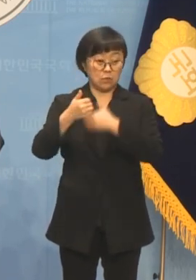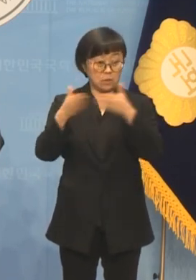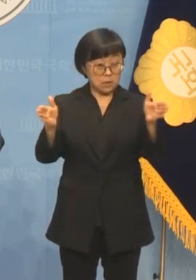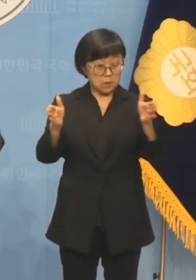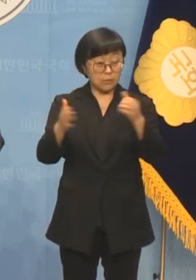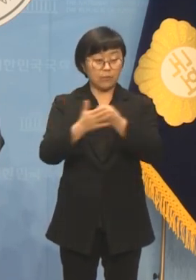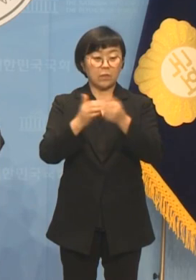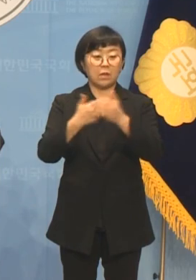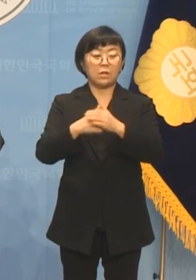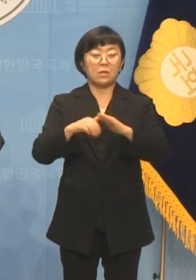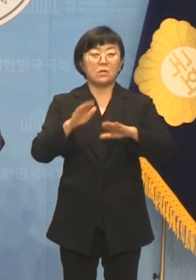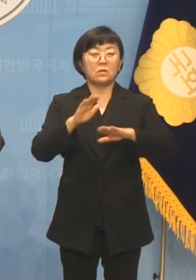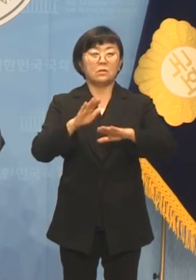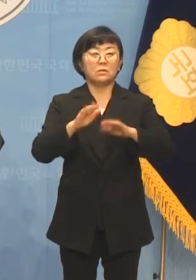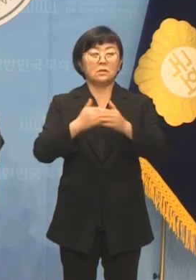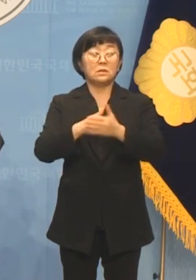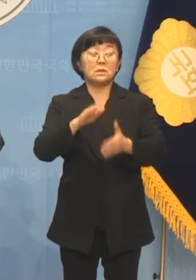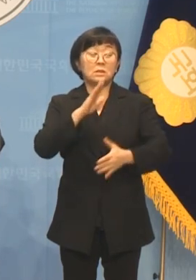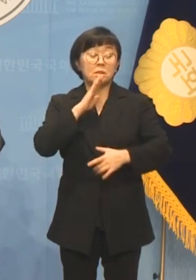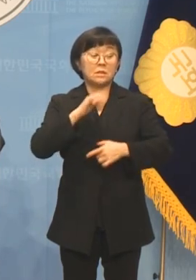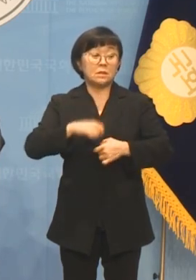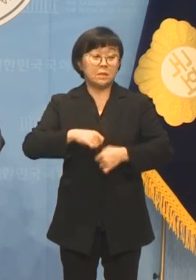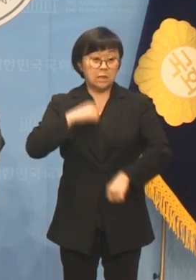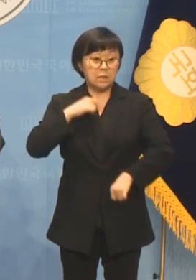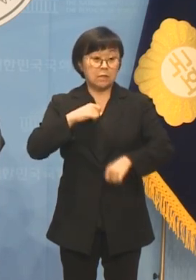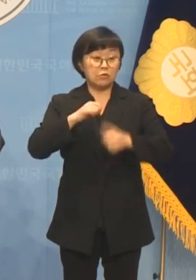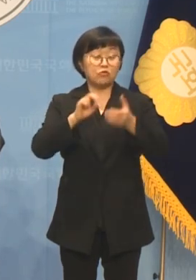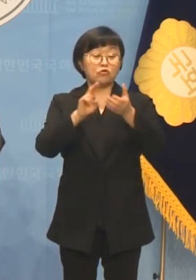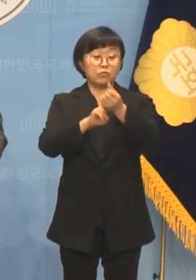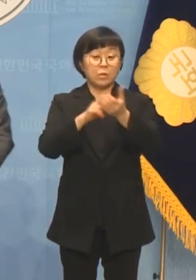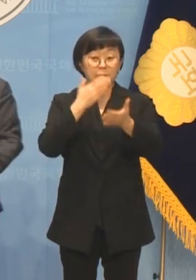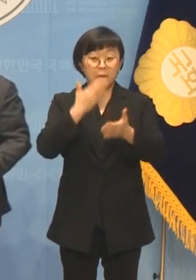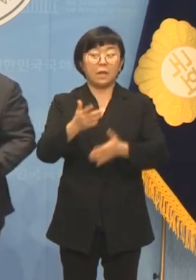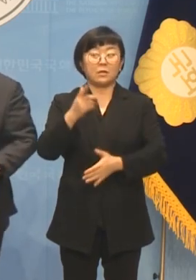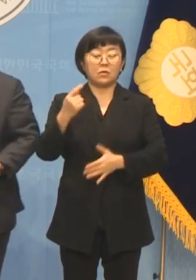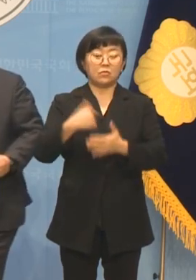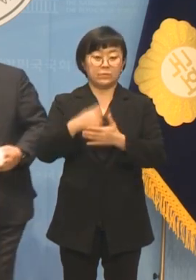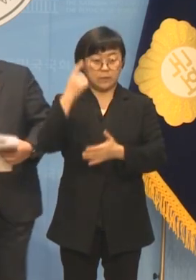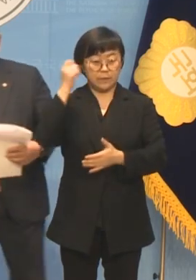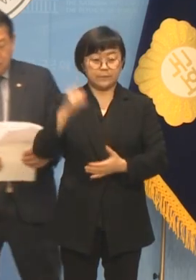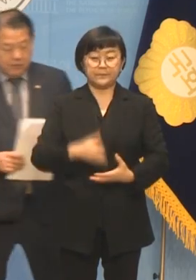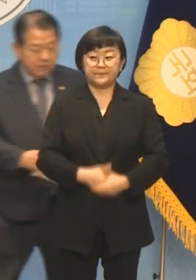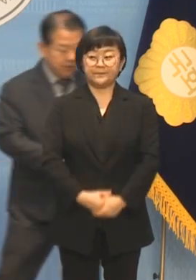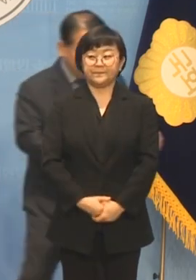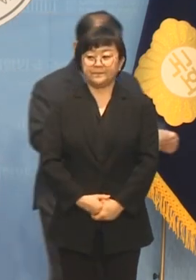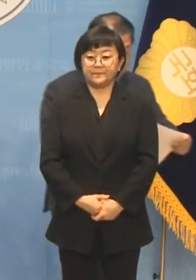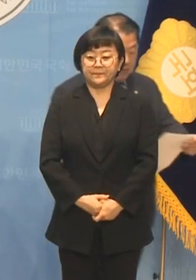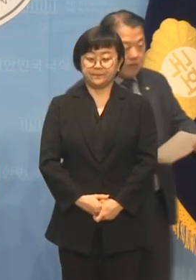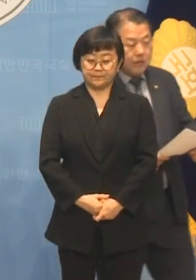대통령실은 손으로 하늘을 가리려고 합니다.